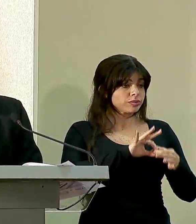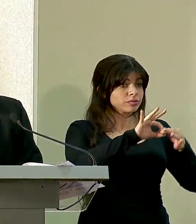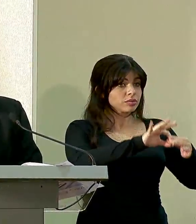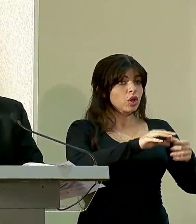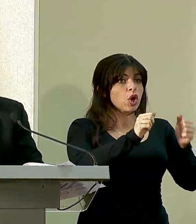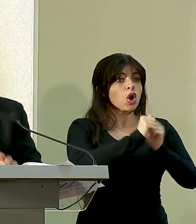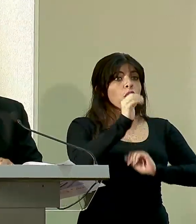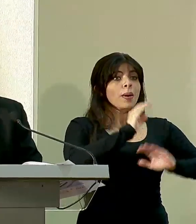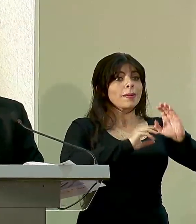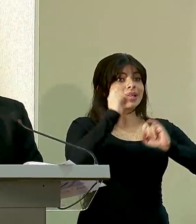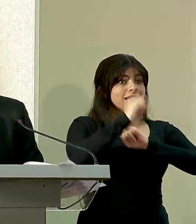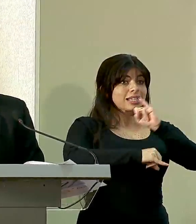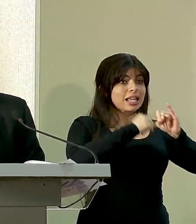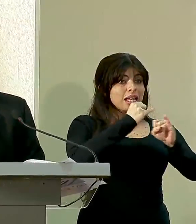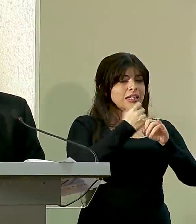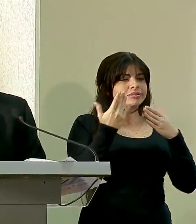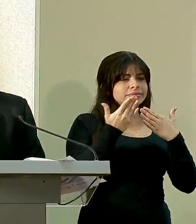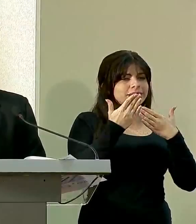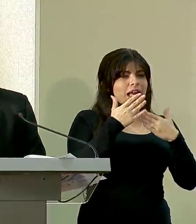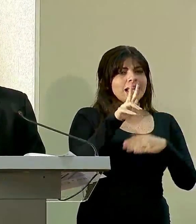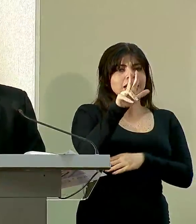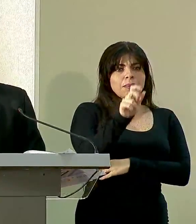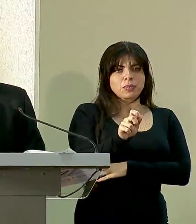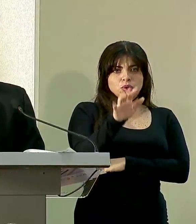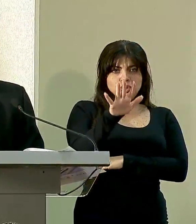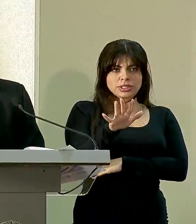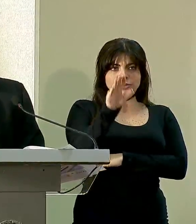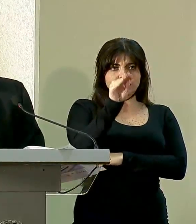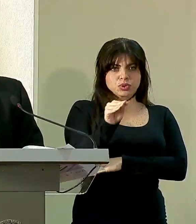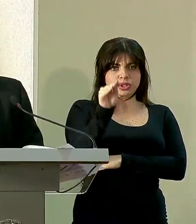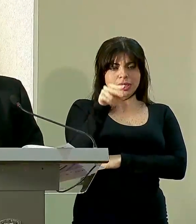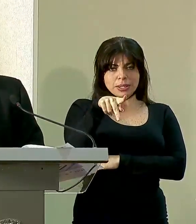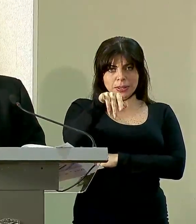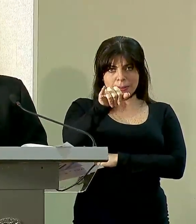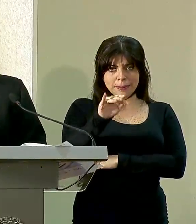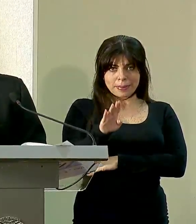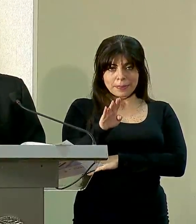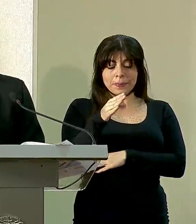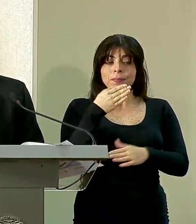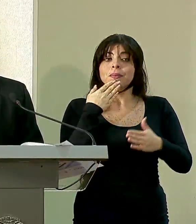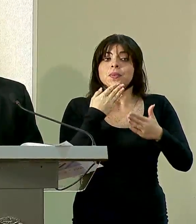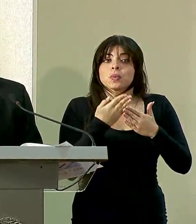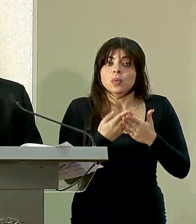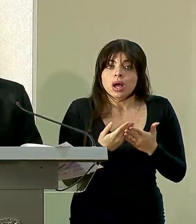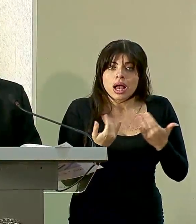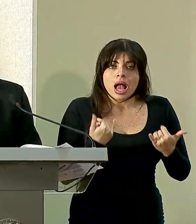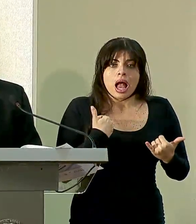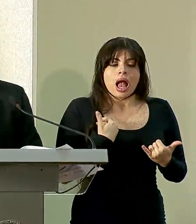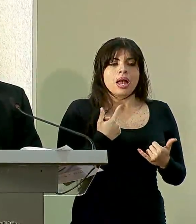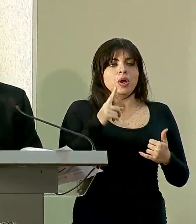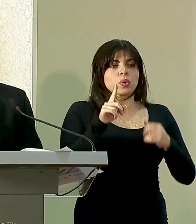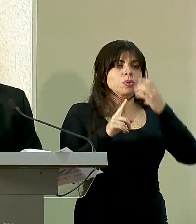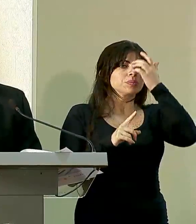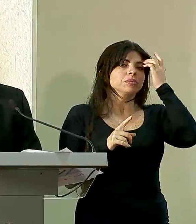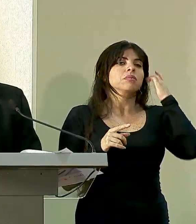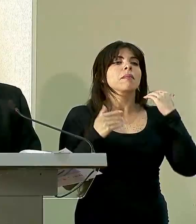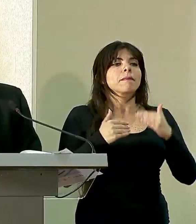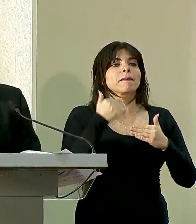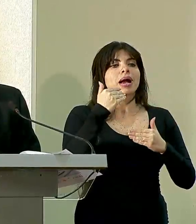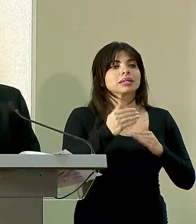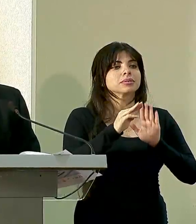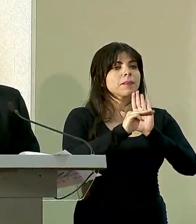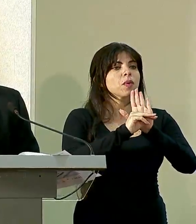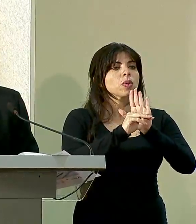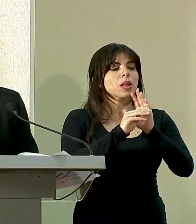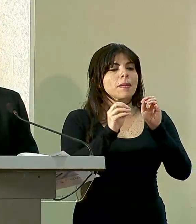con comercio internacional estaban cercanos al 3.5% del PIB. Bueno, hemos tenido un pase hacia modelos